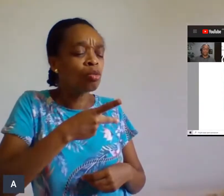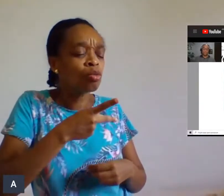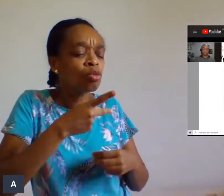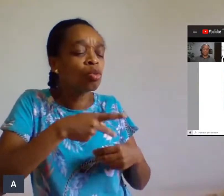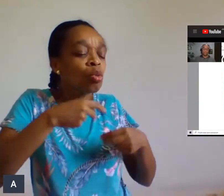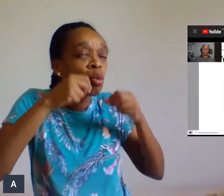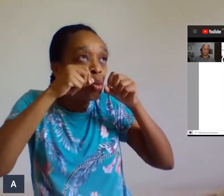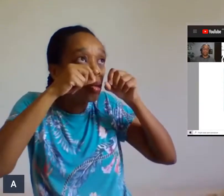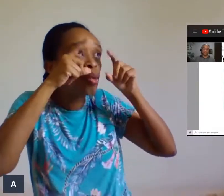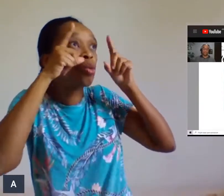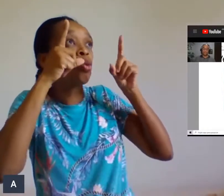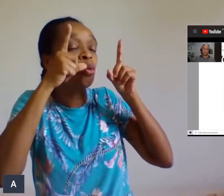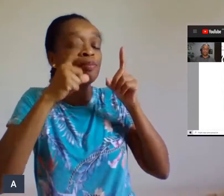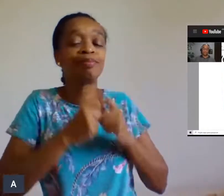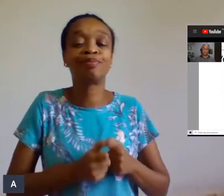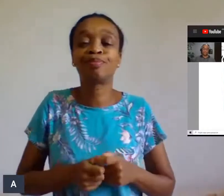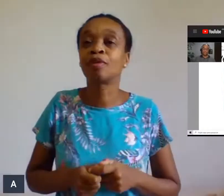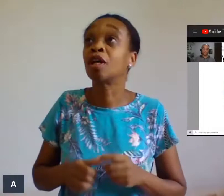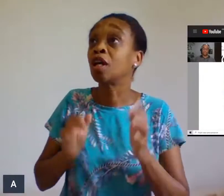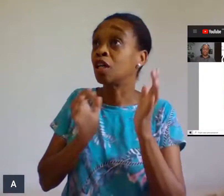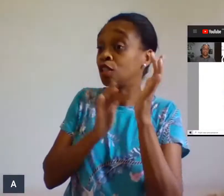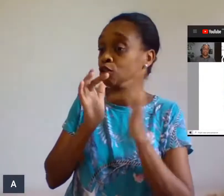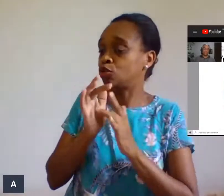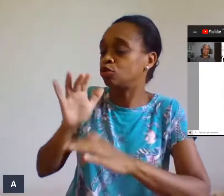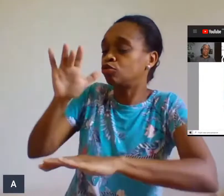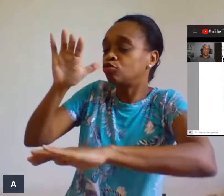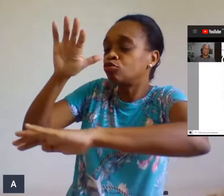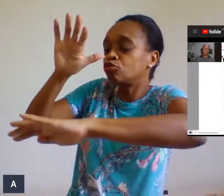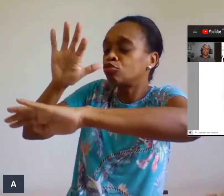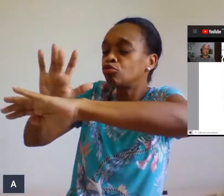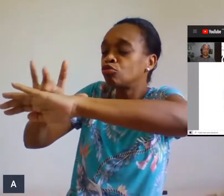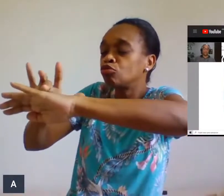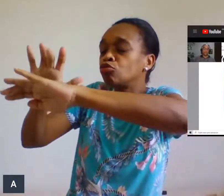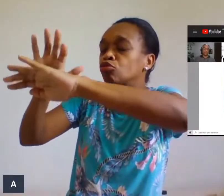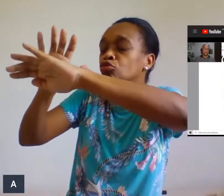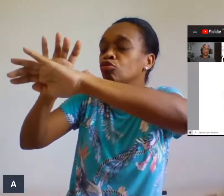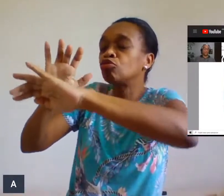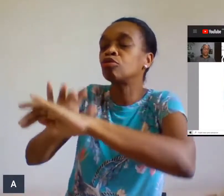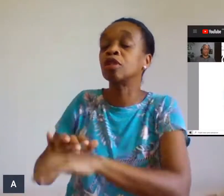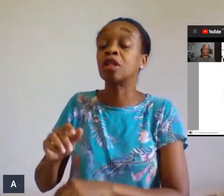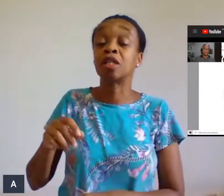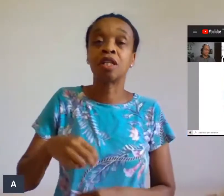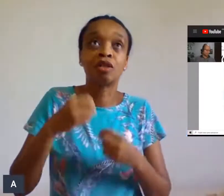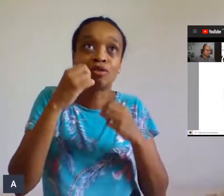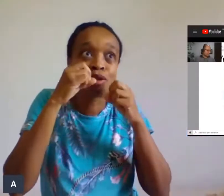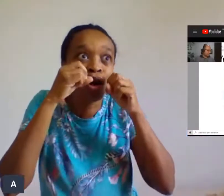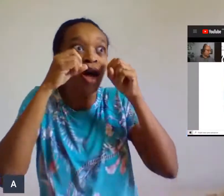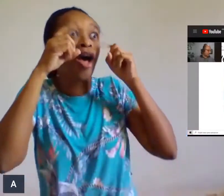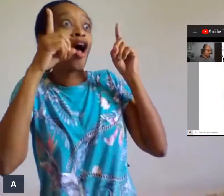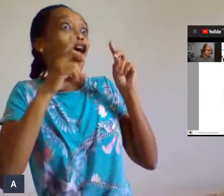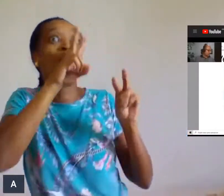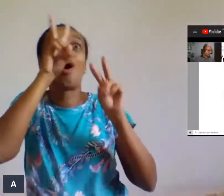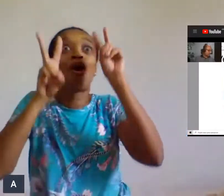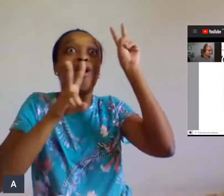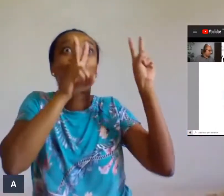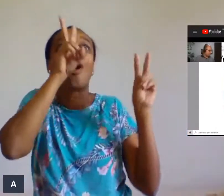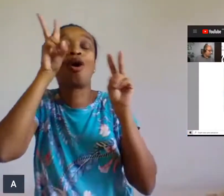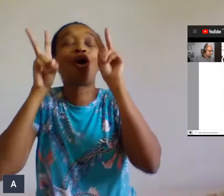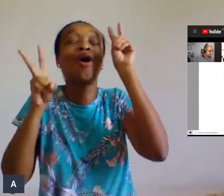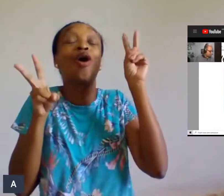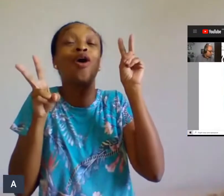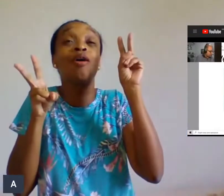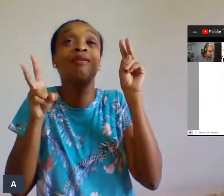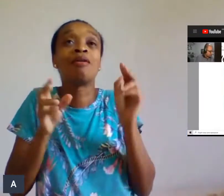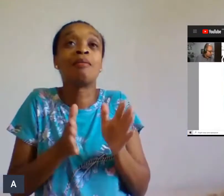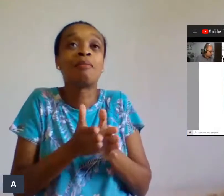de compaixão, Jesus tocou-lhe os olhos e imediatamente eles recuperaram a visão. Palavra da